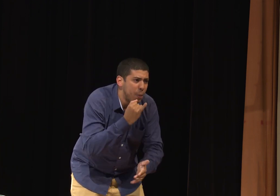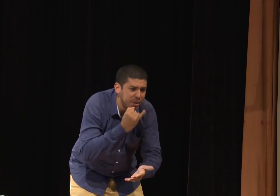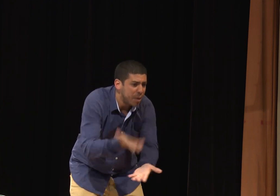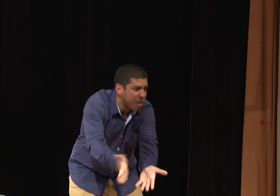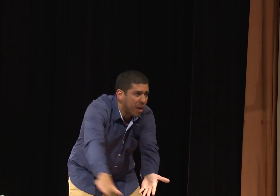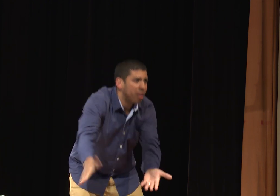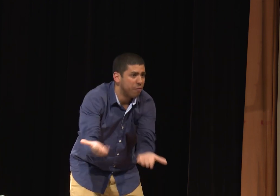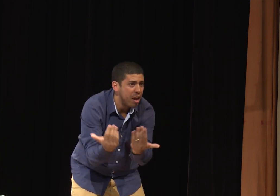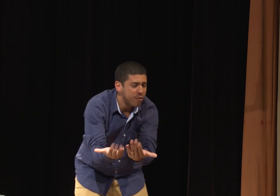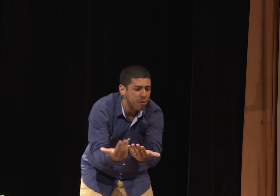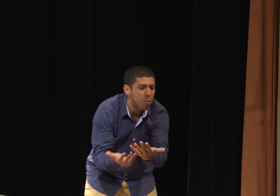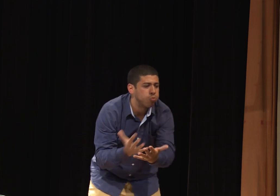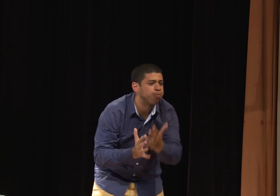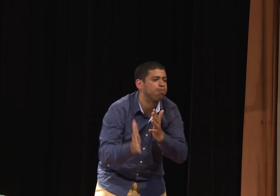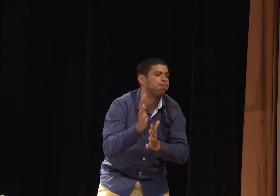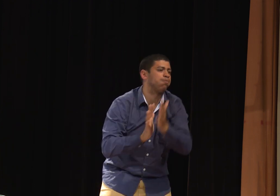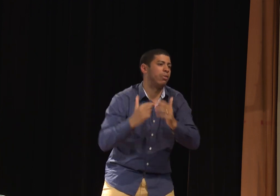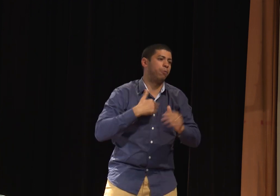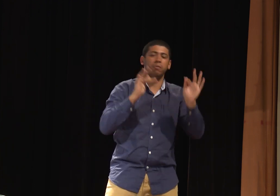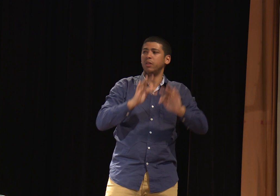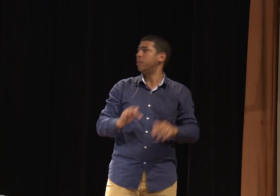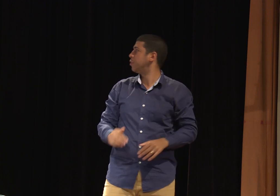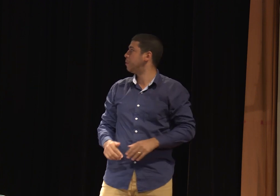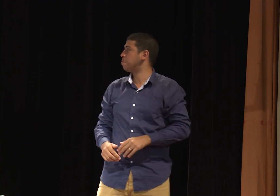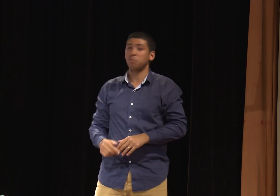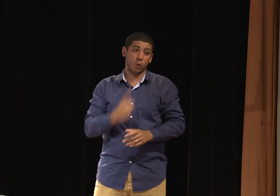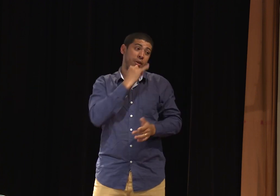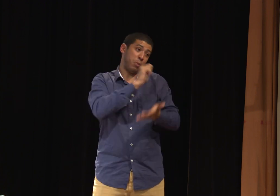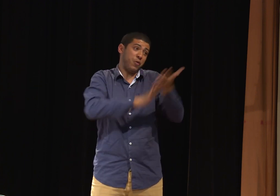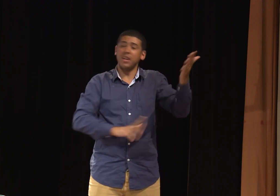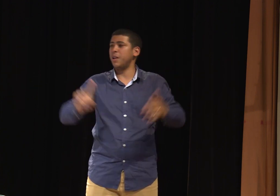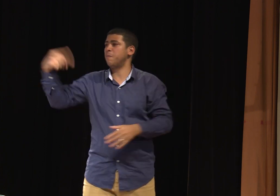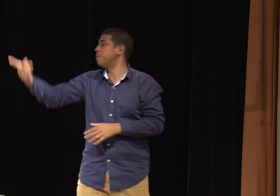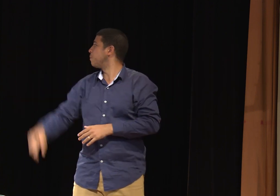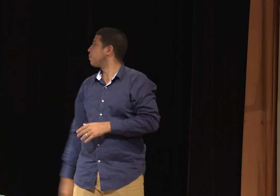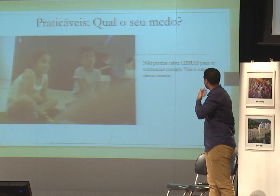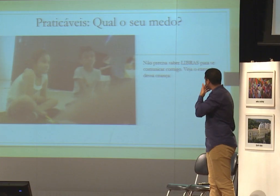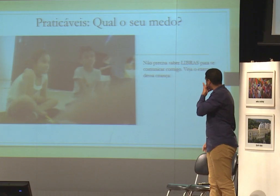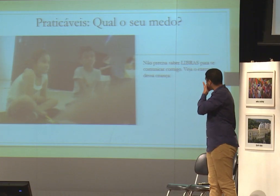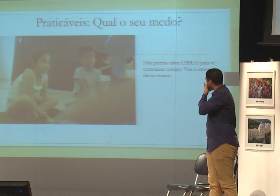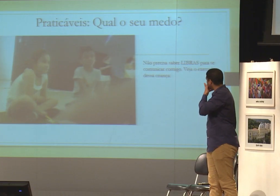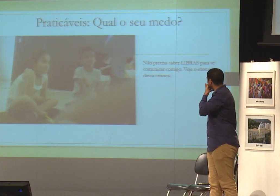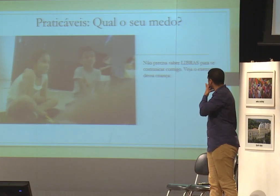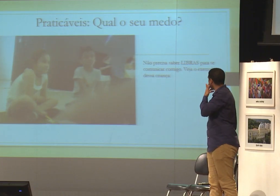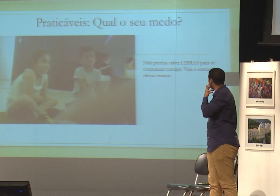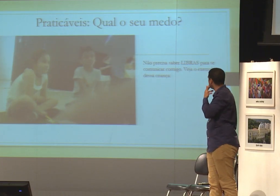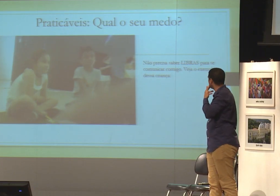assim, então, esse exemplo com essas crianças, eu pedindo para elas, eu fiquei muito feliz com o resultado. Essa é uma atividade.